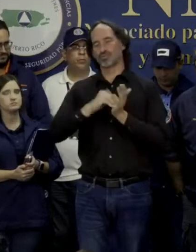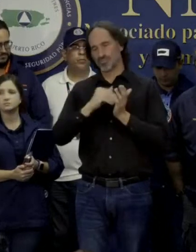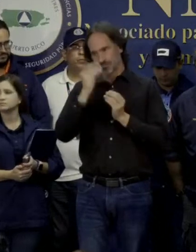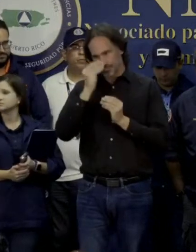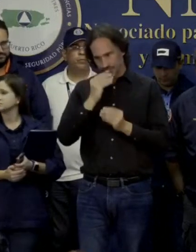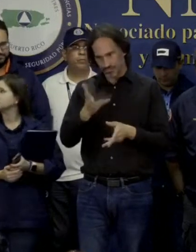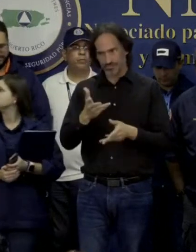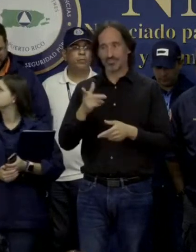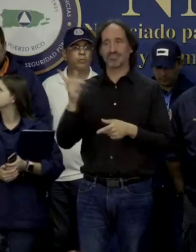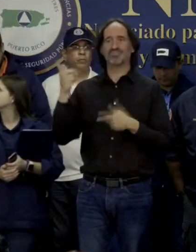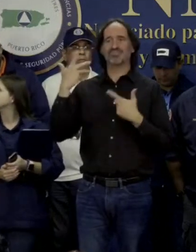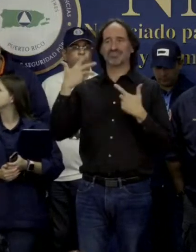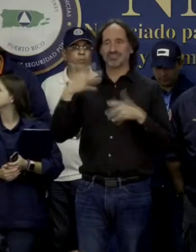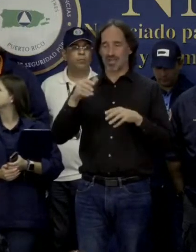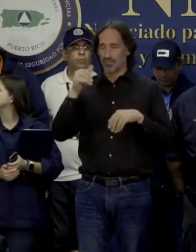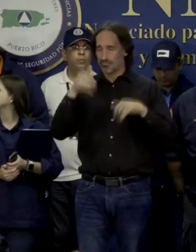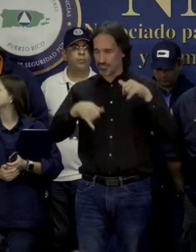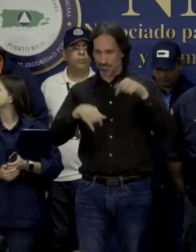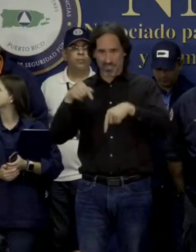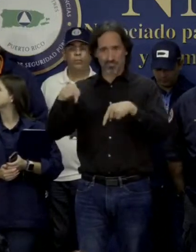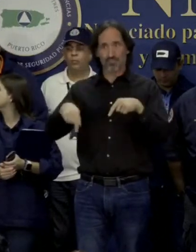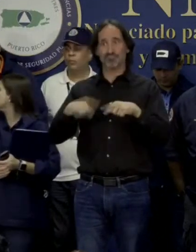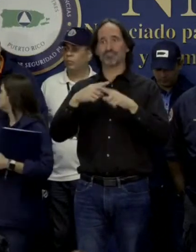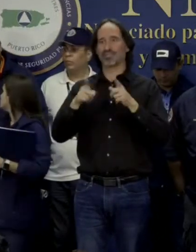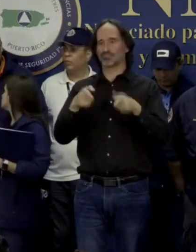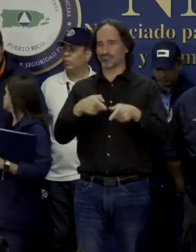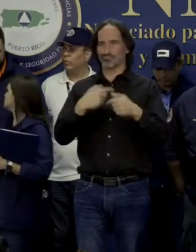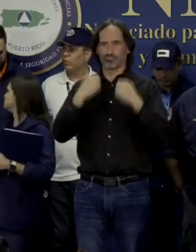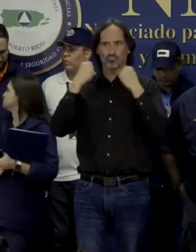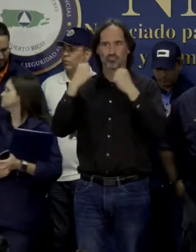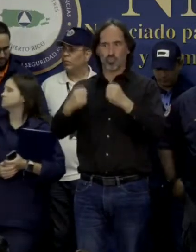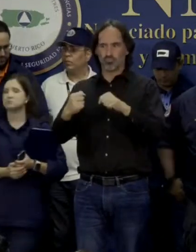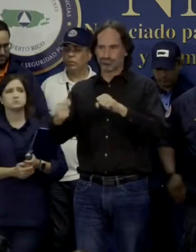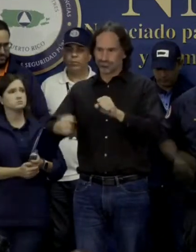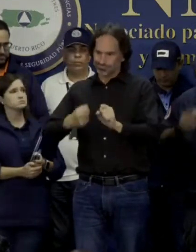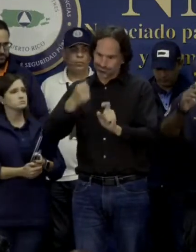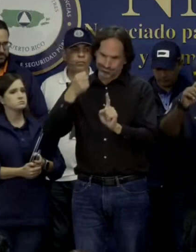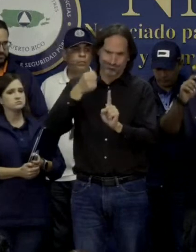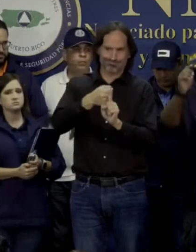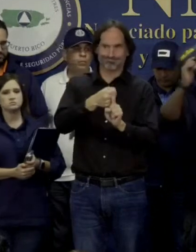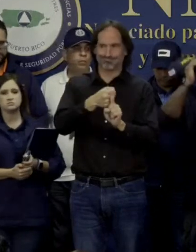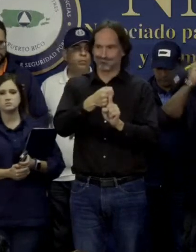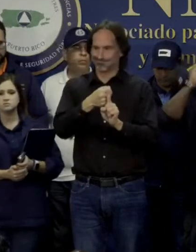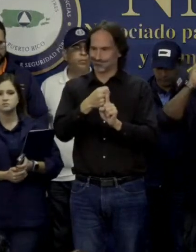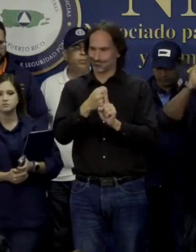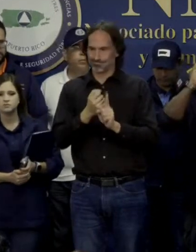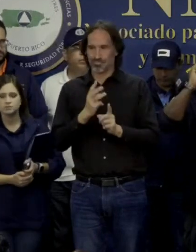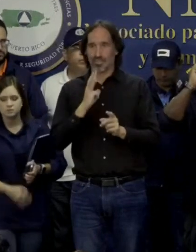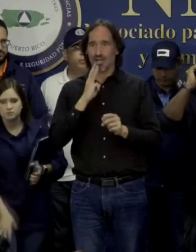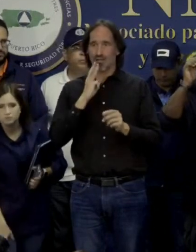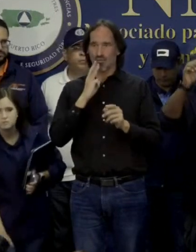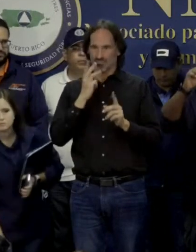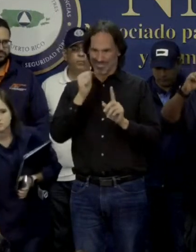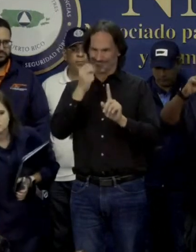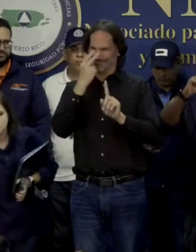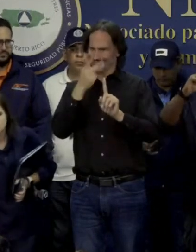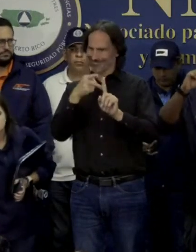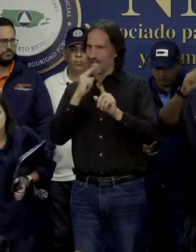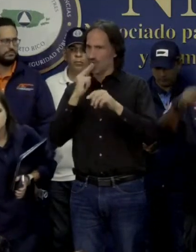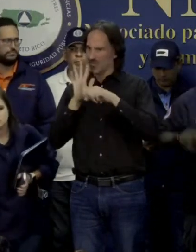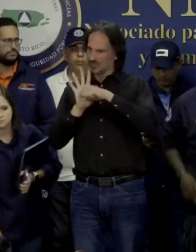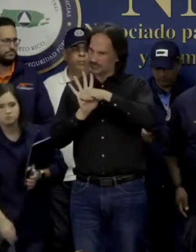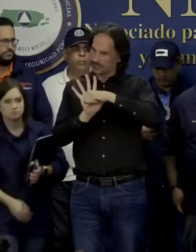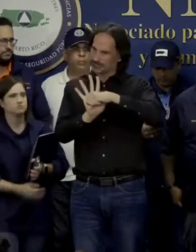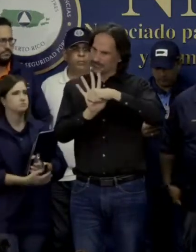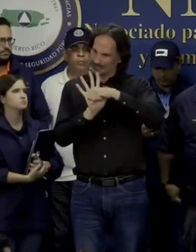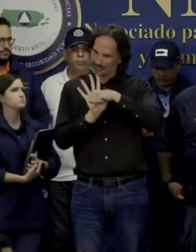mismos visuales que impactaron ese puente en la escorrentía, por el mismo cauce del río. Pero